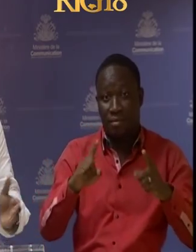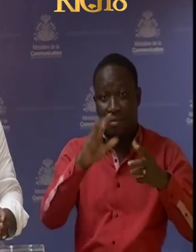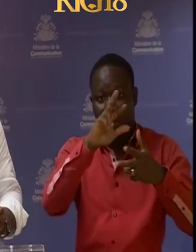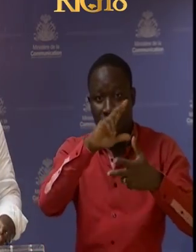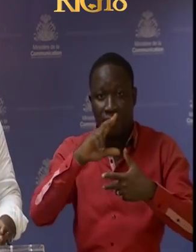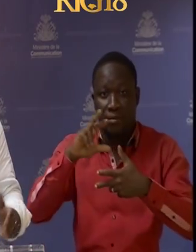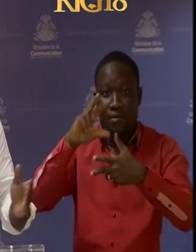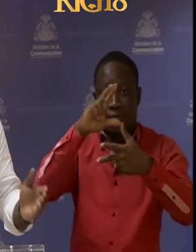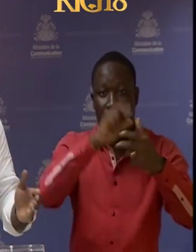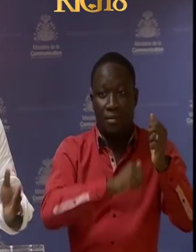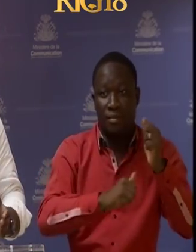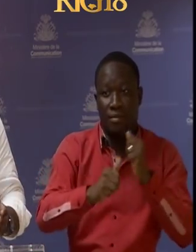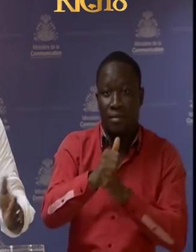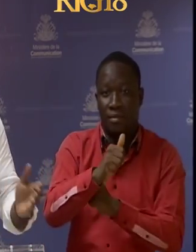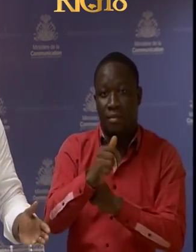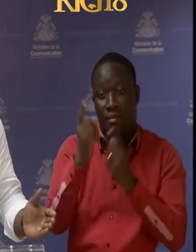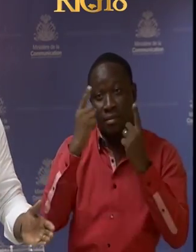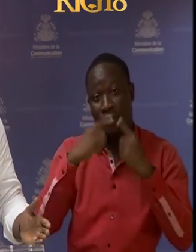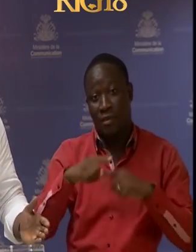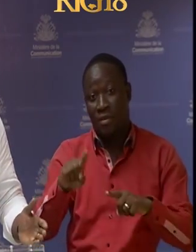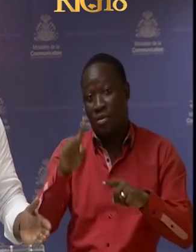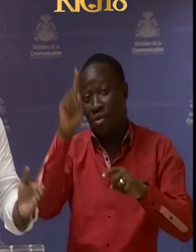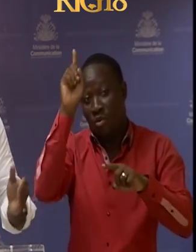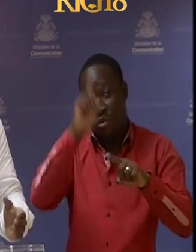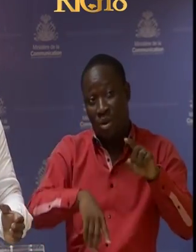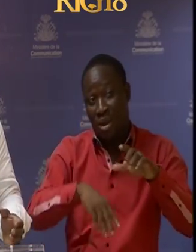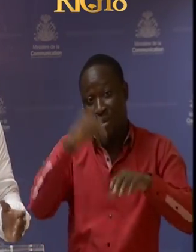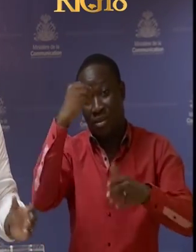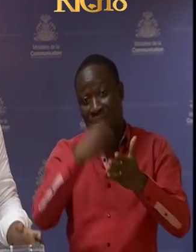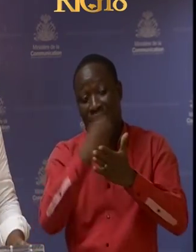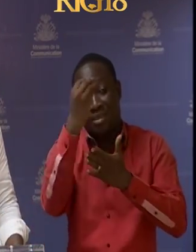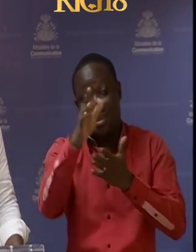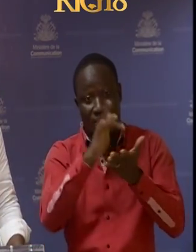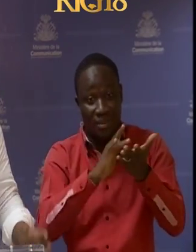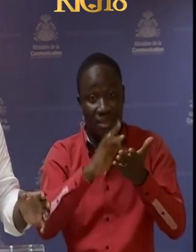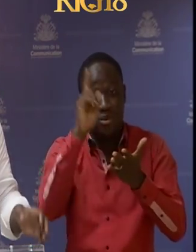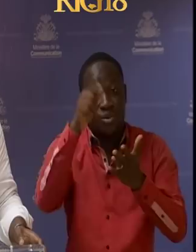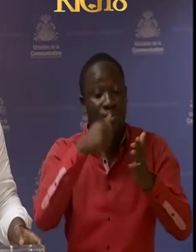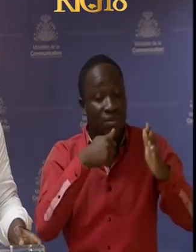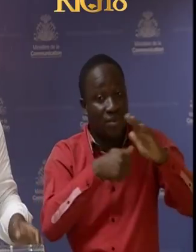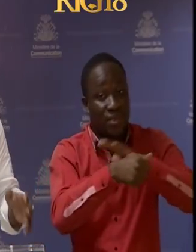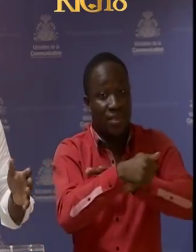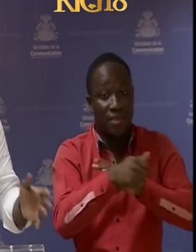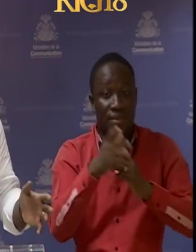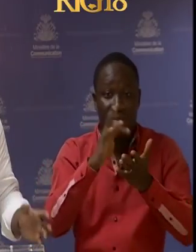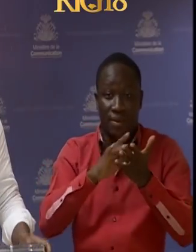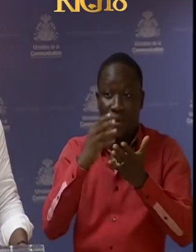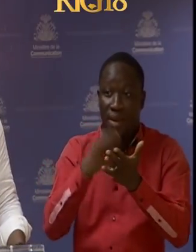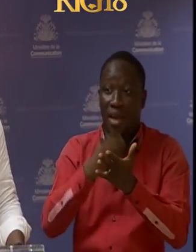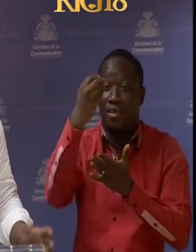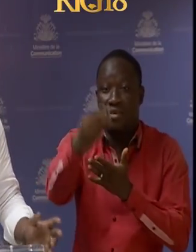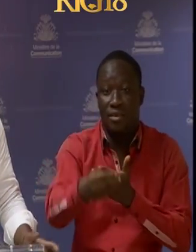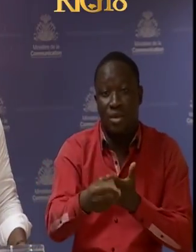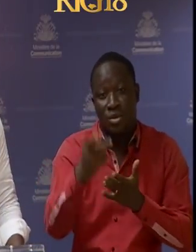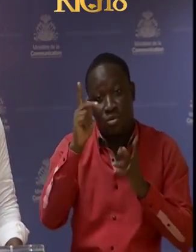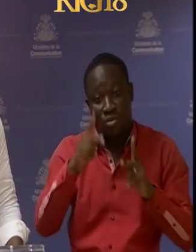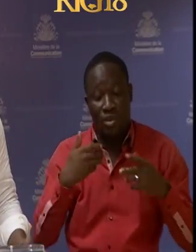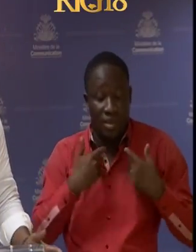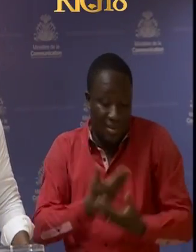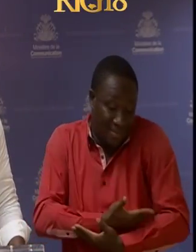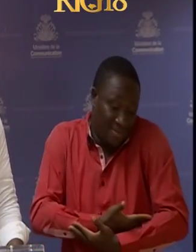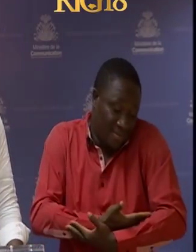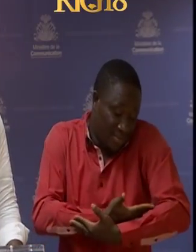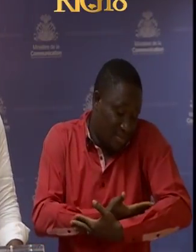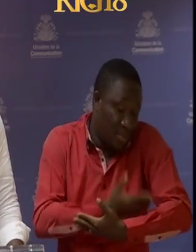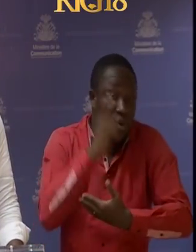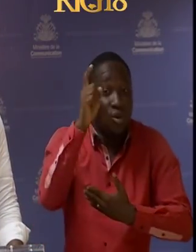24 à 36 heures pendant période ça nous pas ka sorti. Donc nous gen intérêt gen ça pour nous besoin sous la main. Moun ki gen petit bébé,